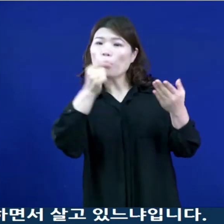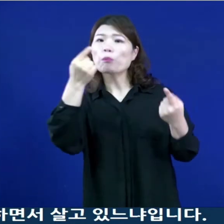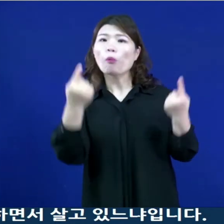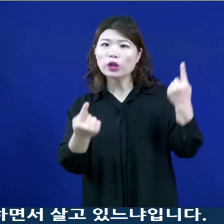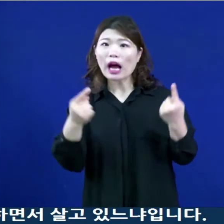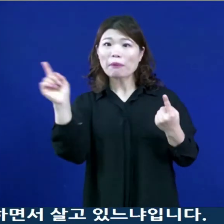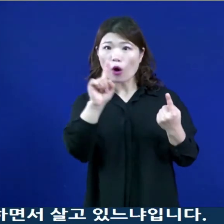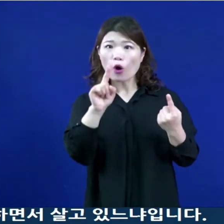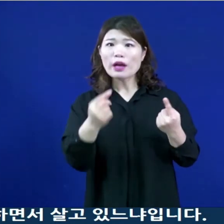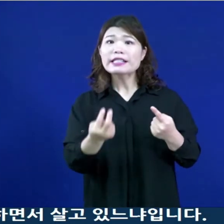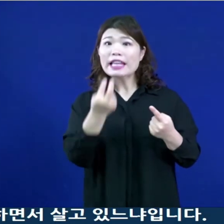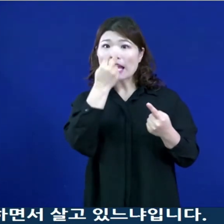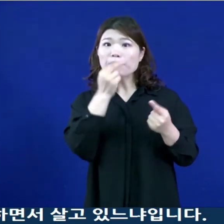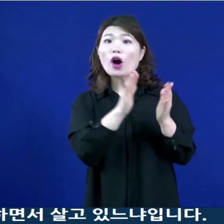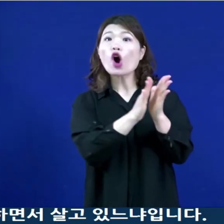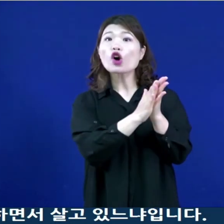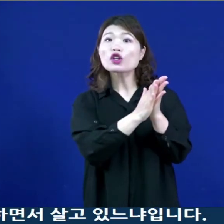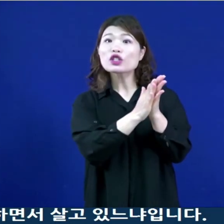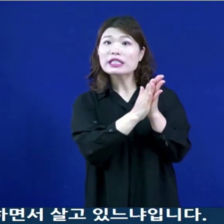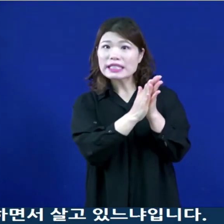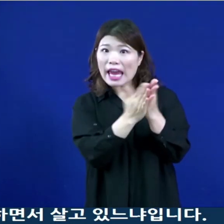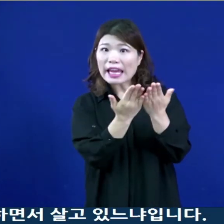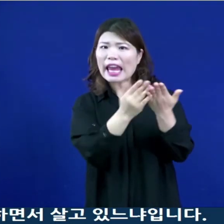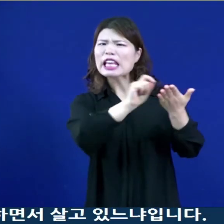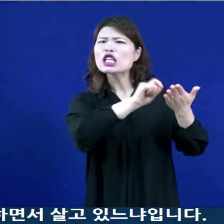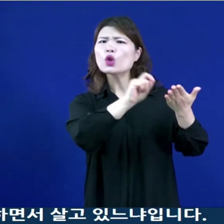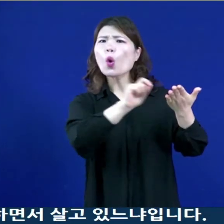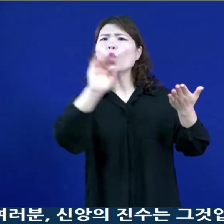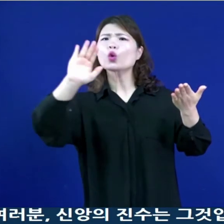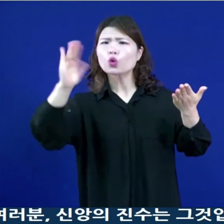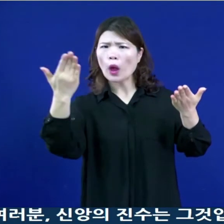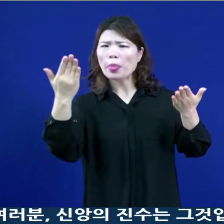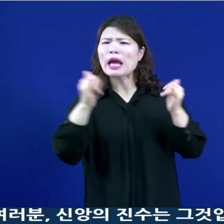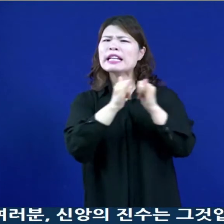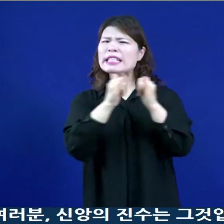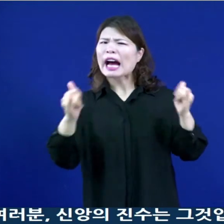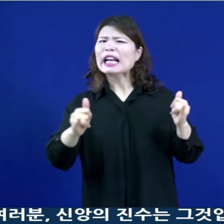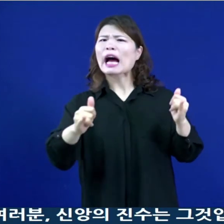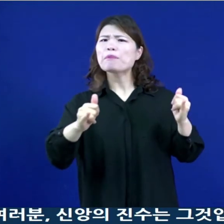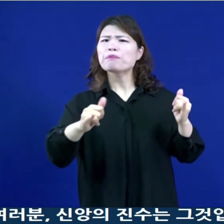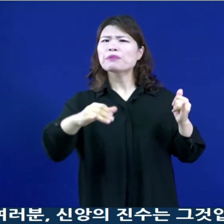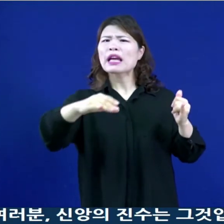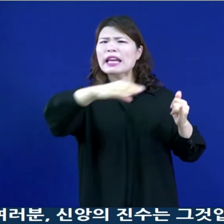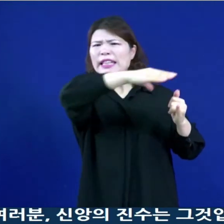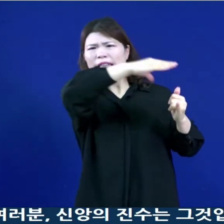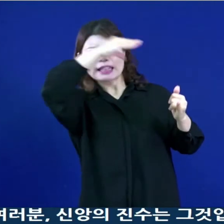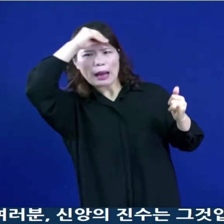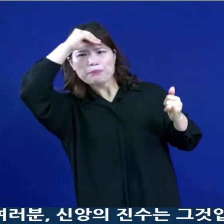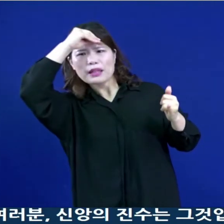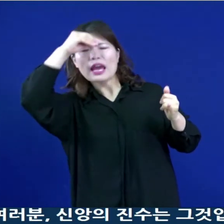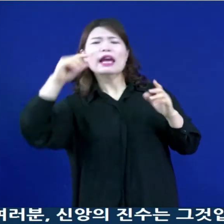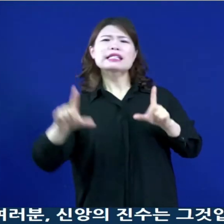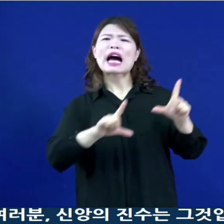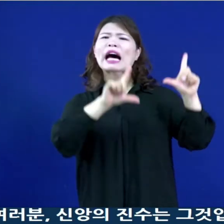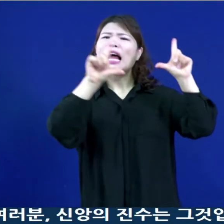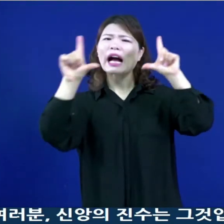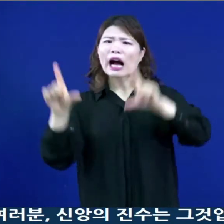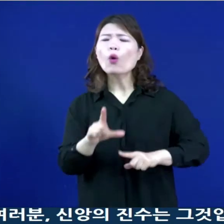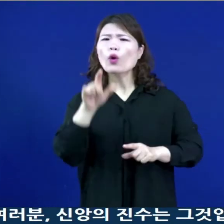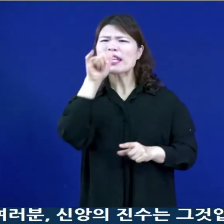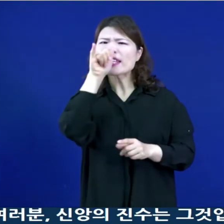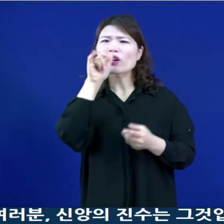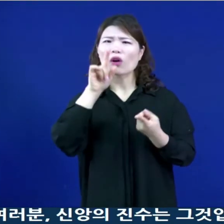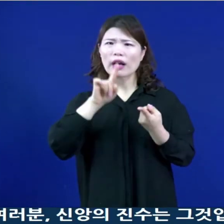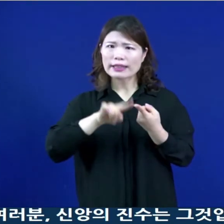내가 생명책에 기록된 사람으로 살아가는 것, 그렇게 생명을 현장에서 느끼고 누리며 살아가는